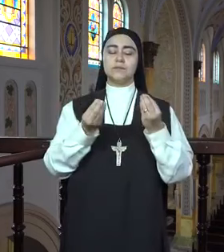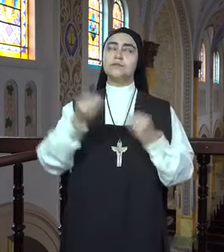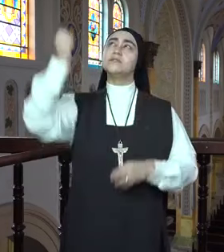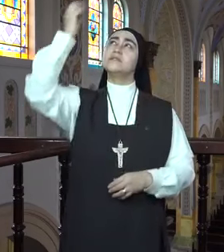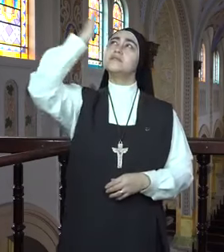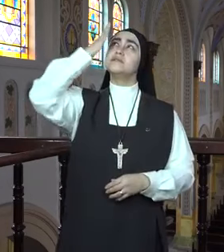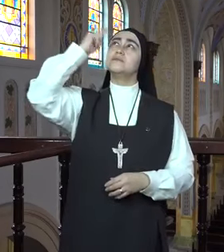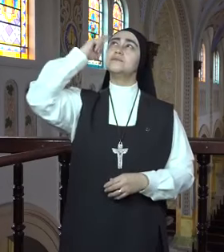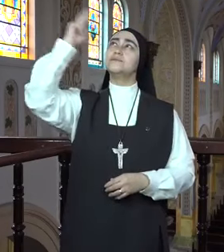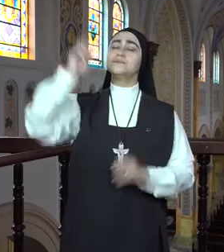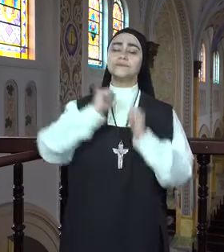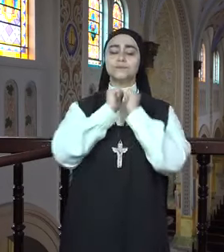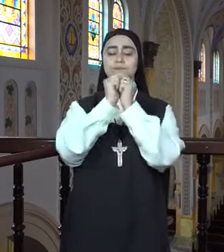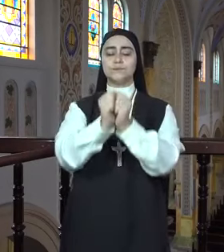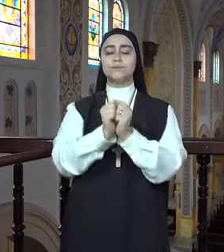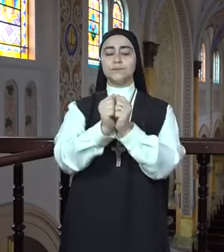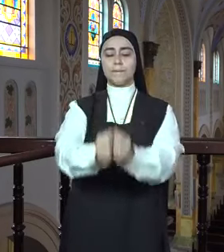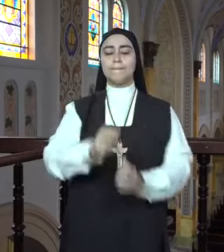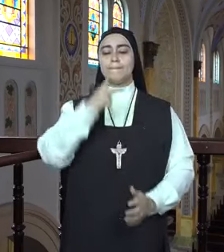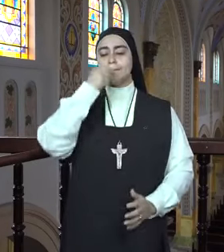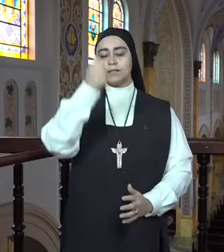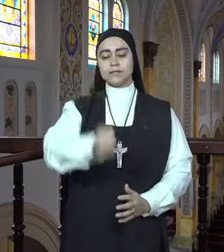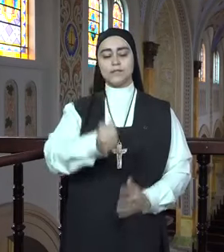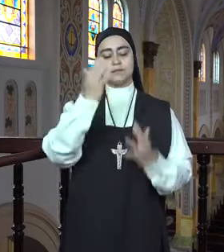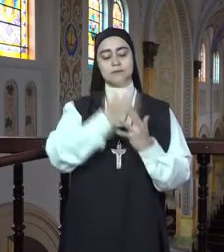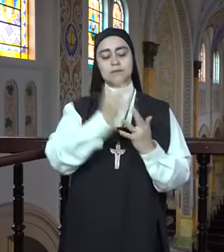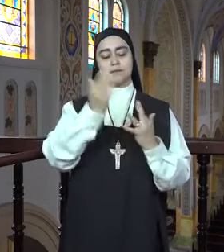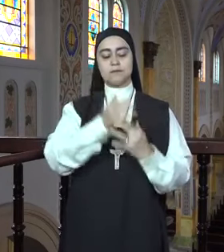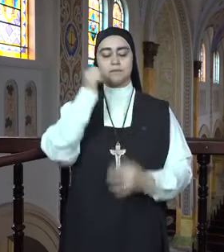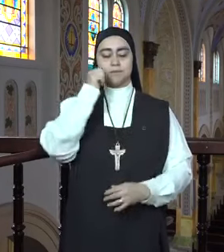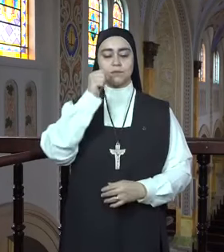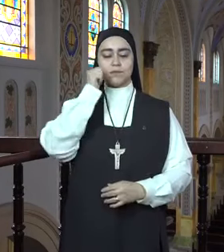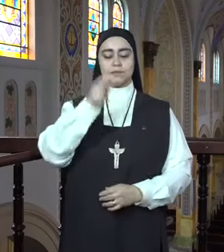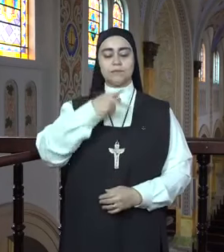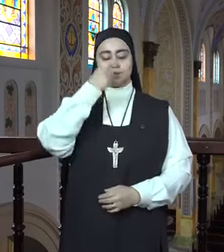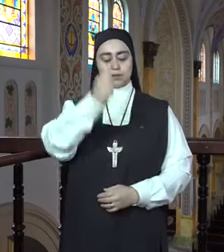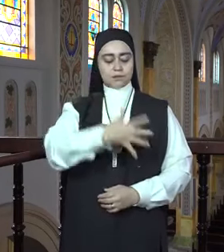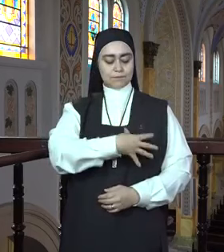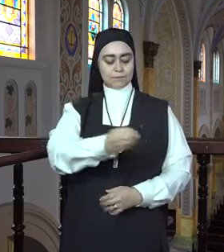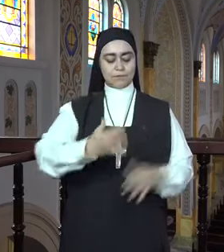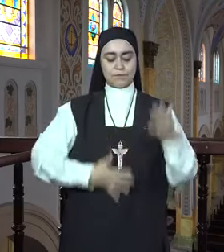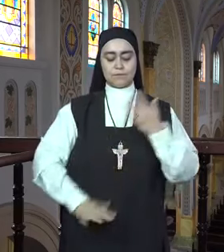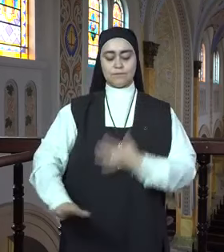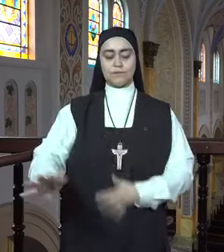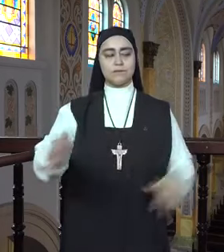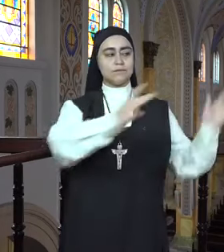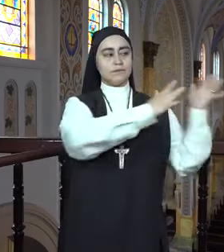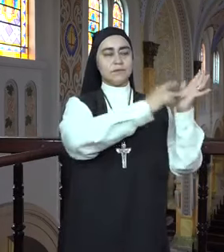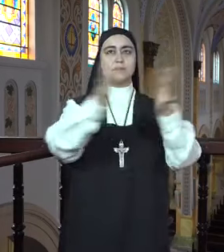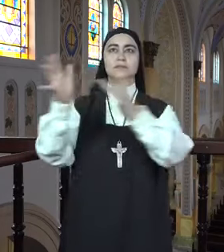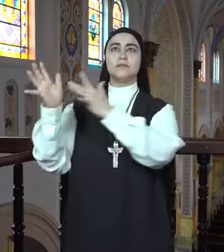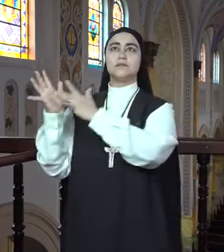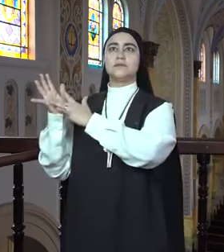o Senhor é convosco. Bendita sois vós entre as mulheres, bendito é o fruto do vosso ventre,